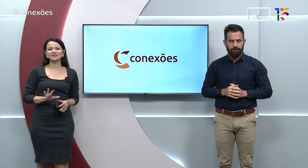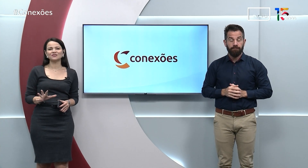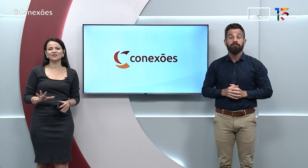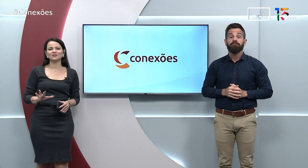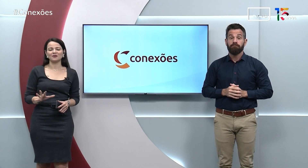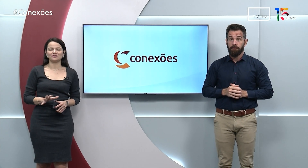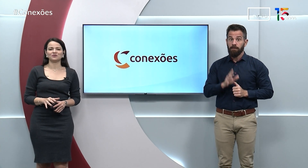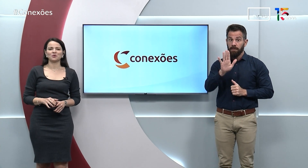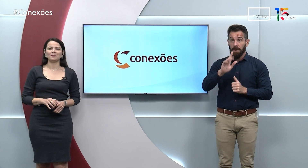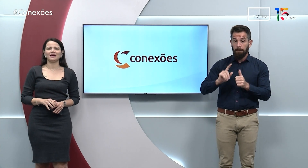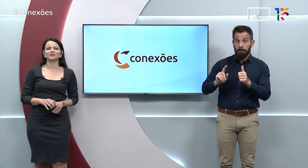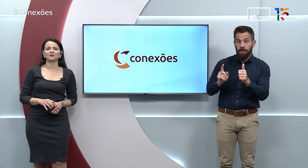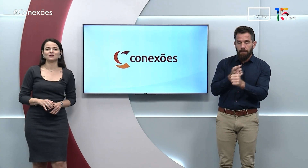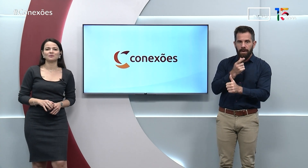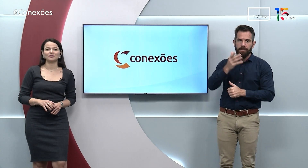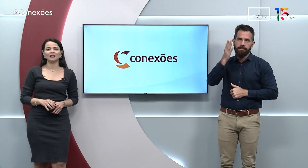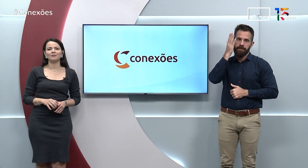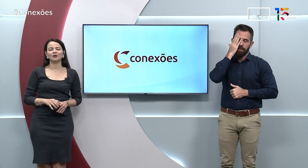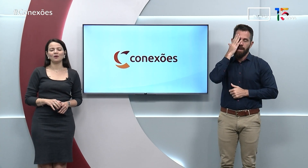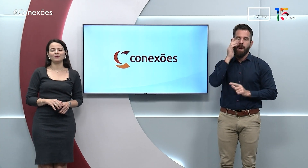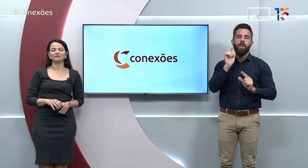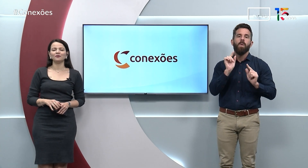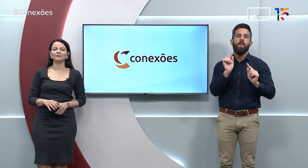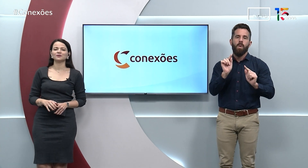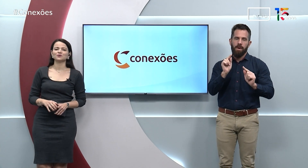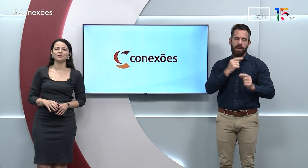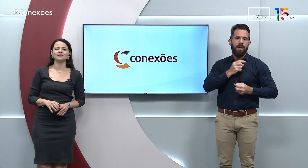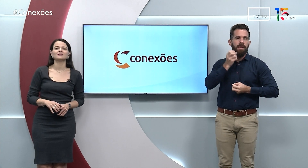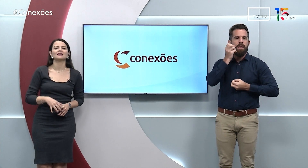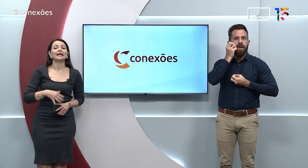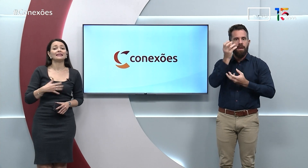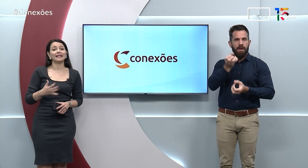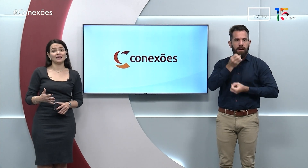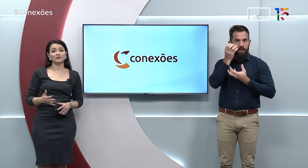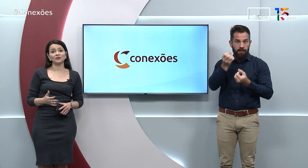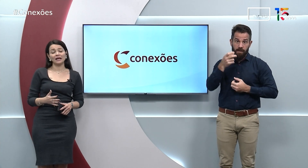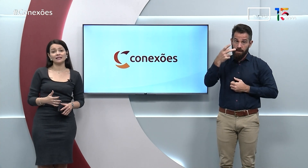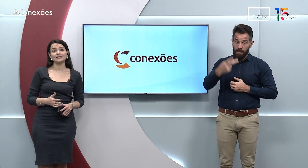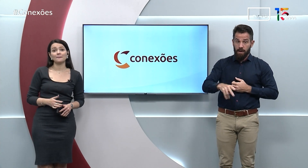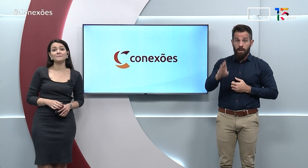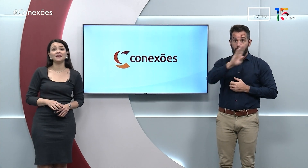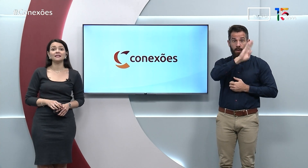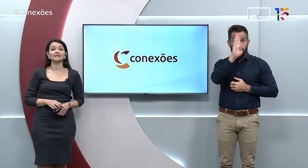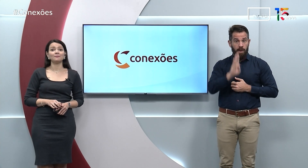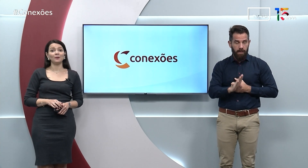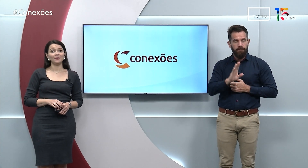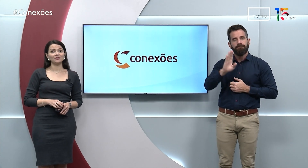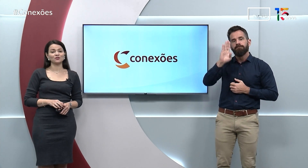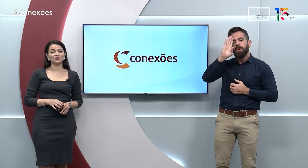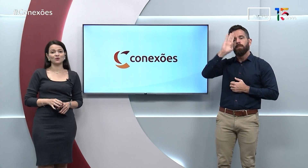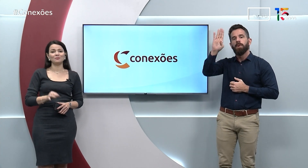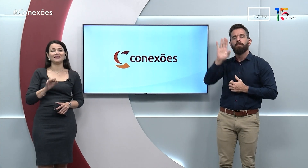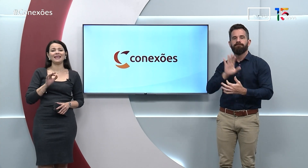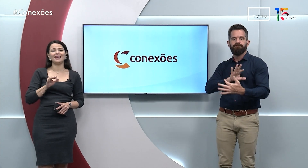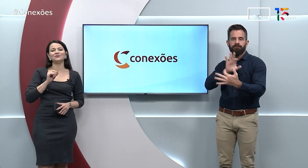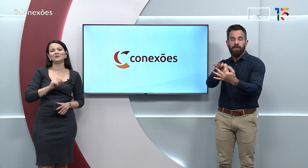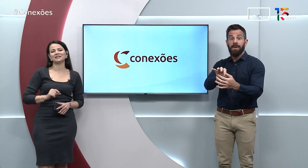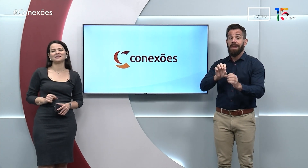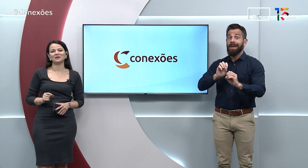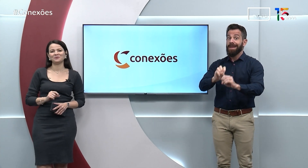Mas antes disso, a gente começa o nosso programa com informações nacionais, principalmente